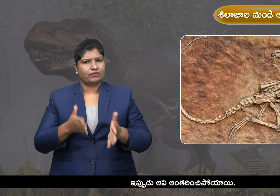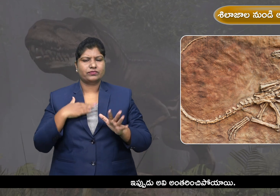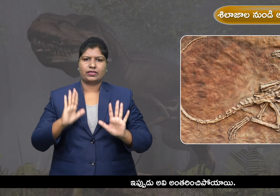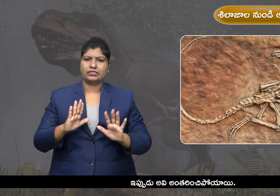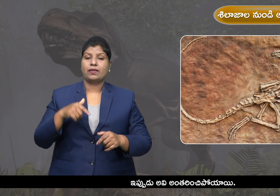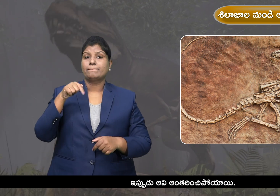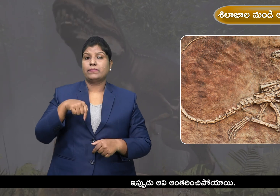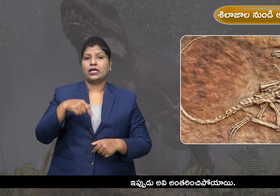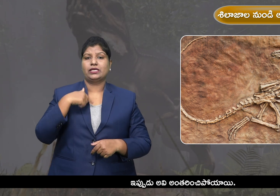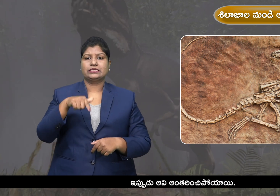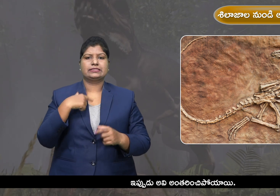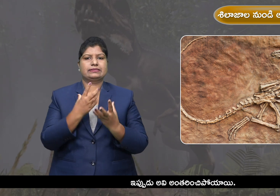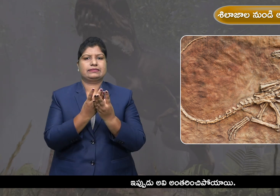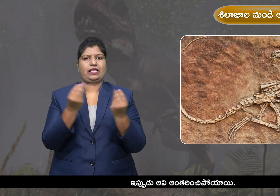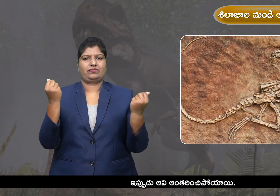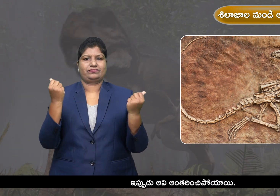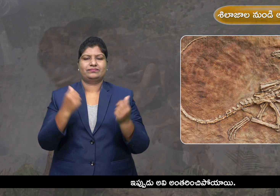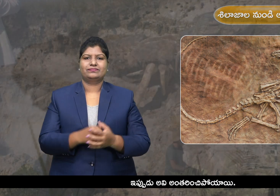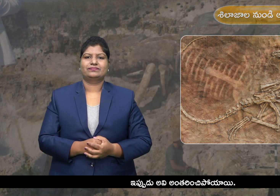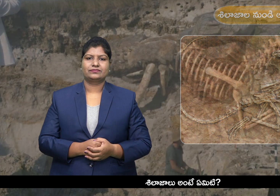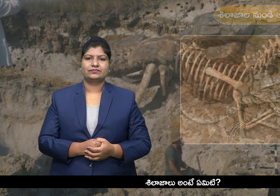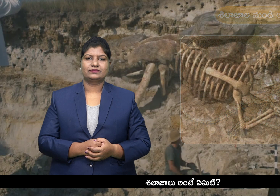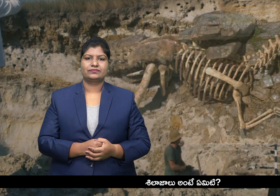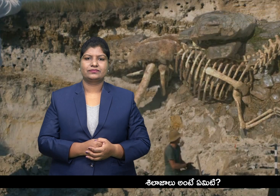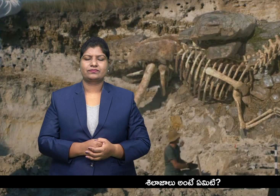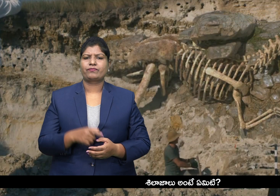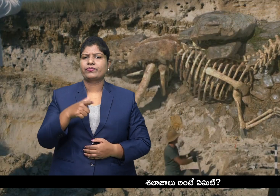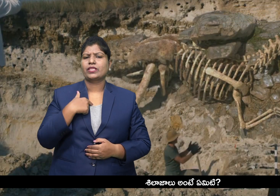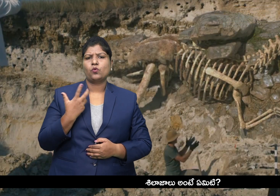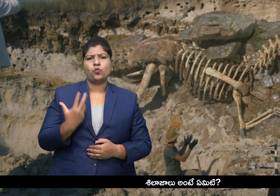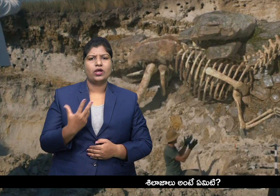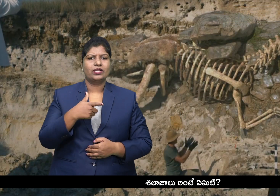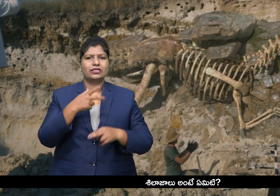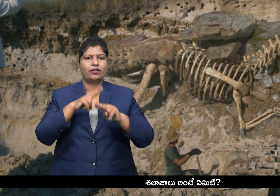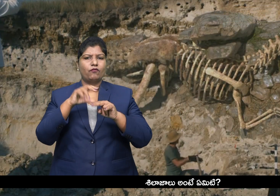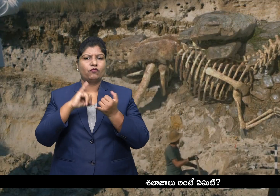ఇప్పుడు అవి అంతరించిపోయాయి. శిలాజాలు అంటే ఏమిటి?